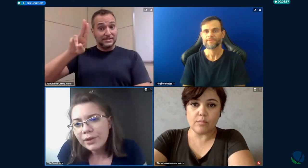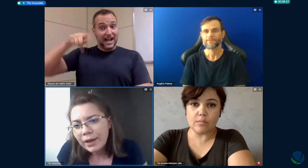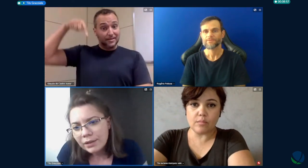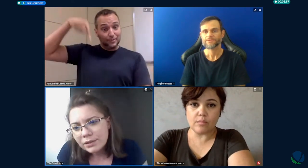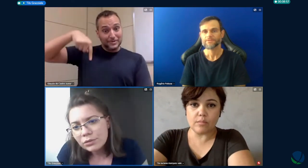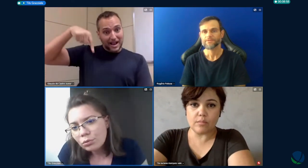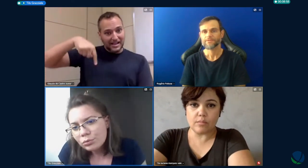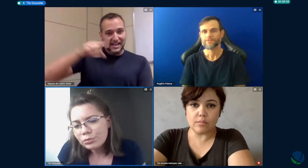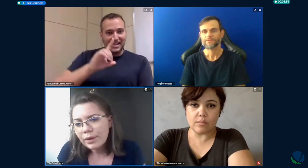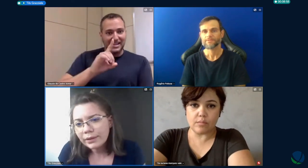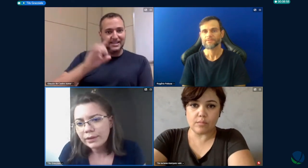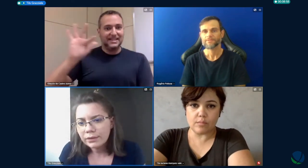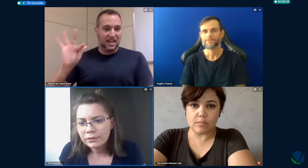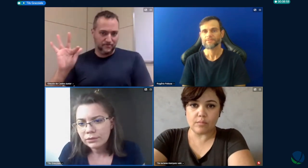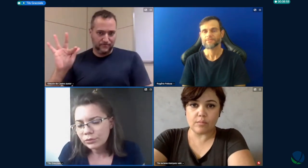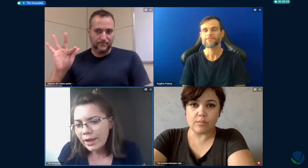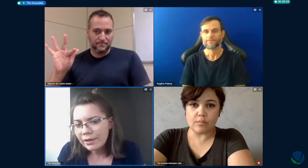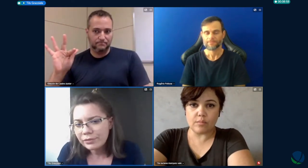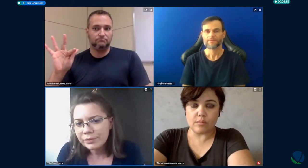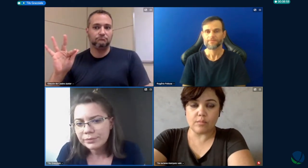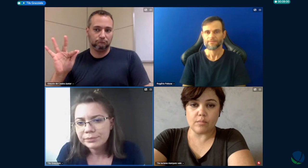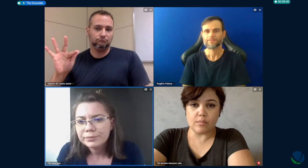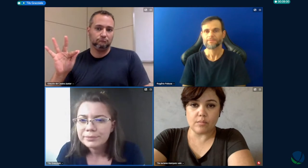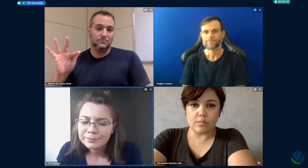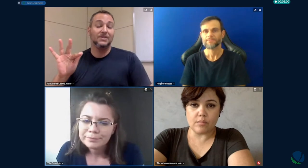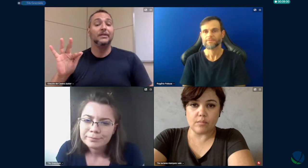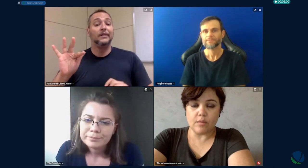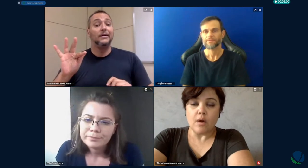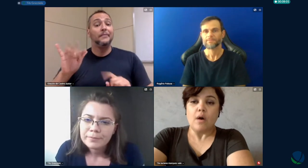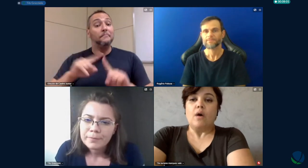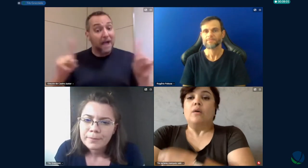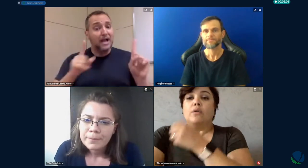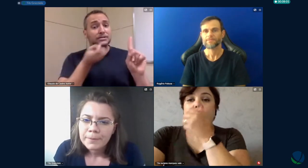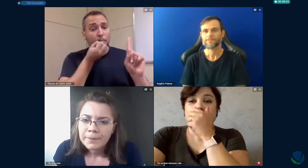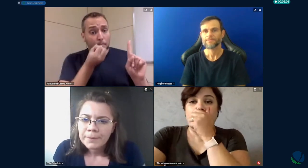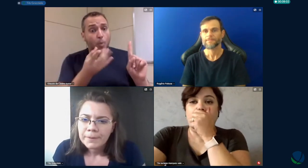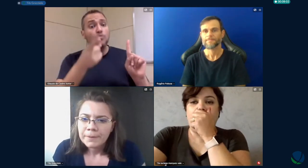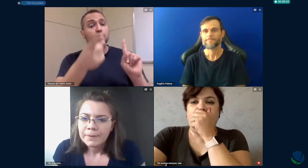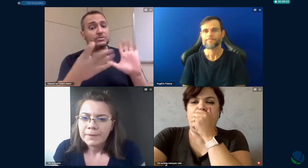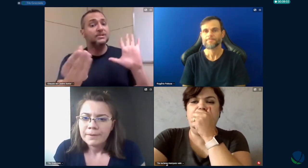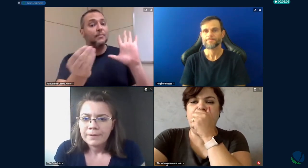são diferentes do uso aqui no DF.